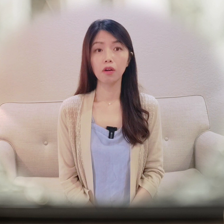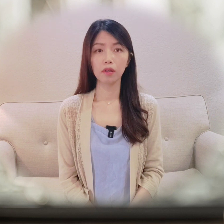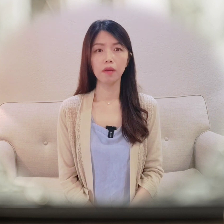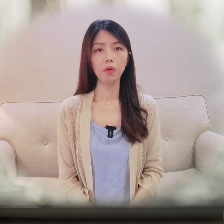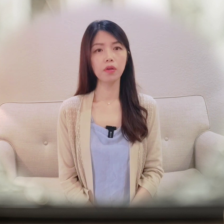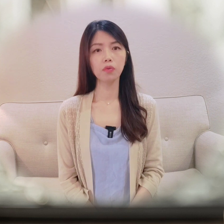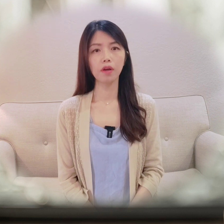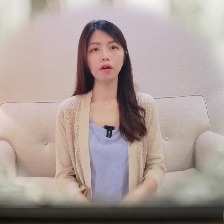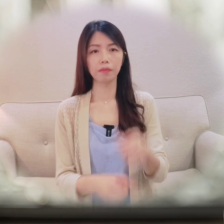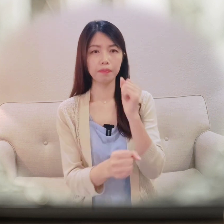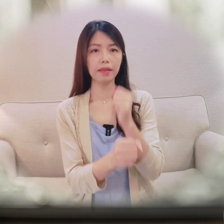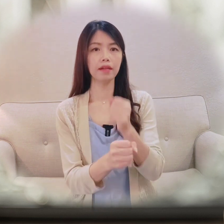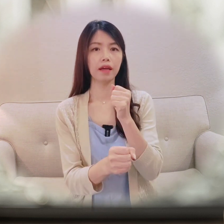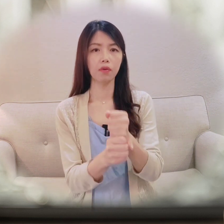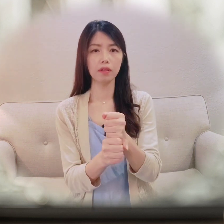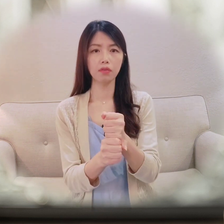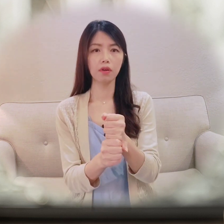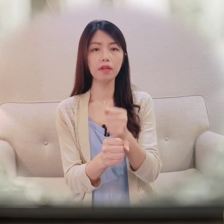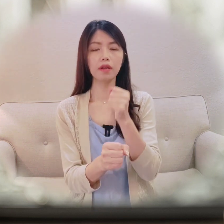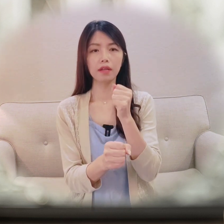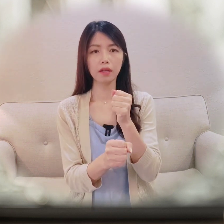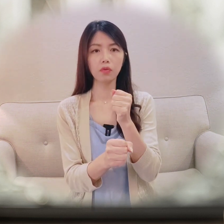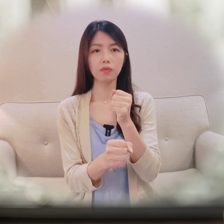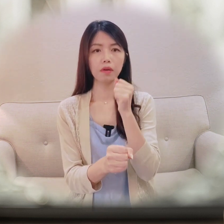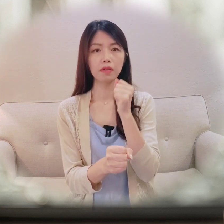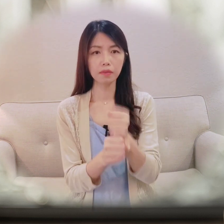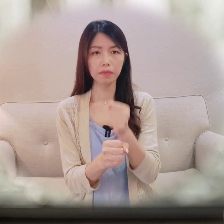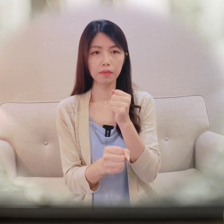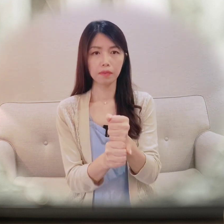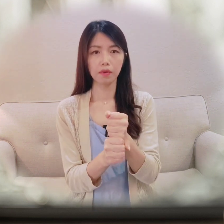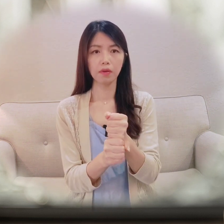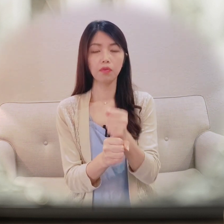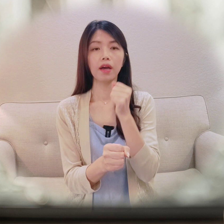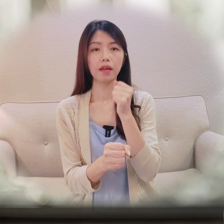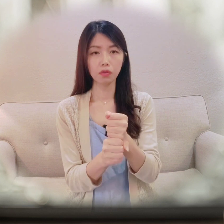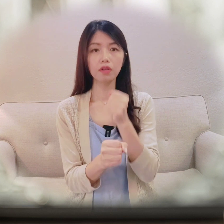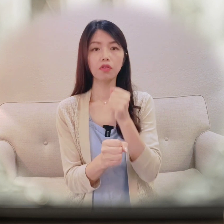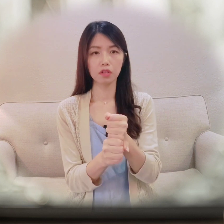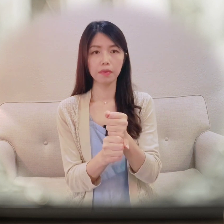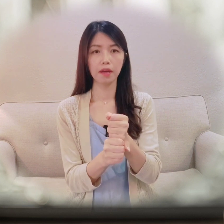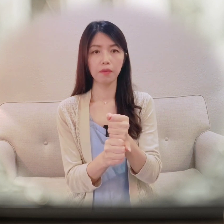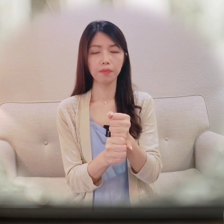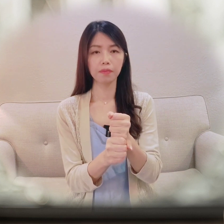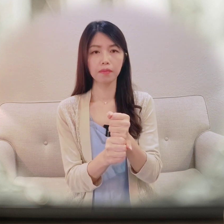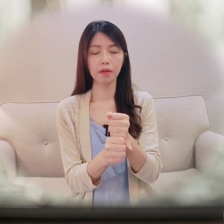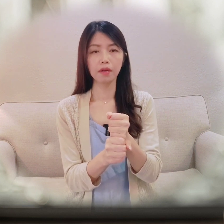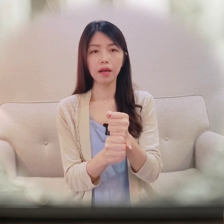만들듯 이렇게 표현해 줬고요. 만들다라고 한 뜻의 수어는 양손 주먹을 위아래 두들겨 주시면